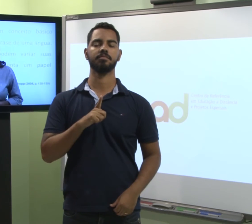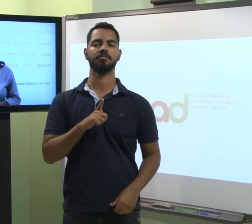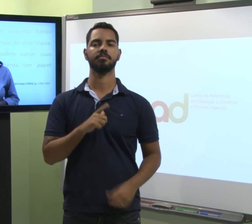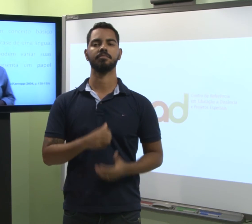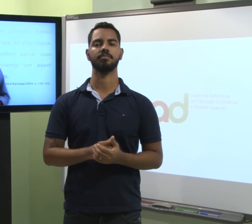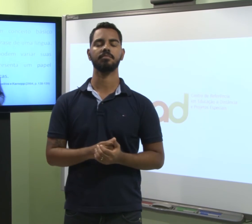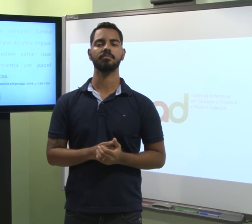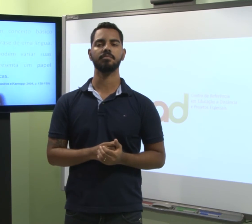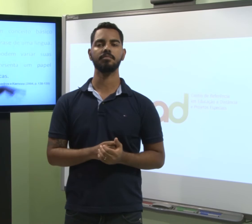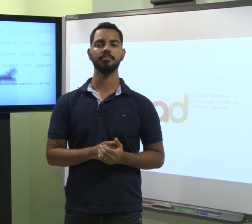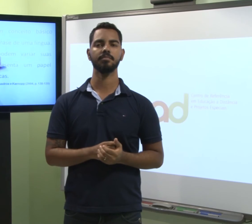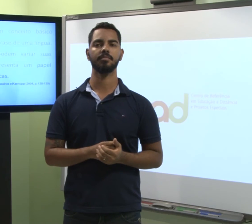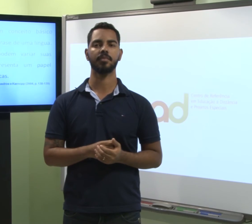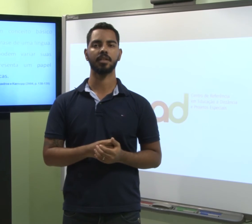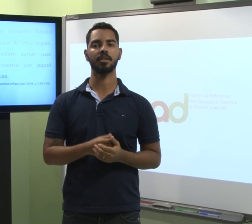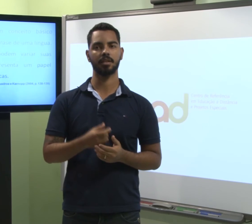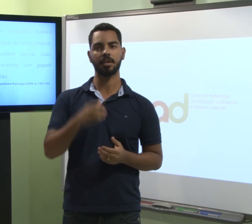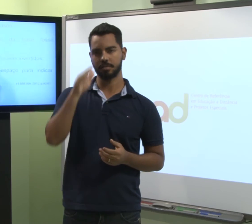Vamos observar a seguir.